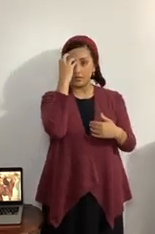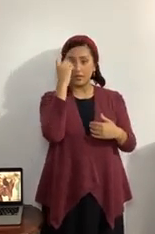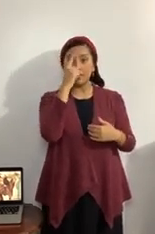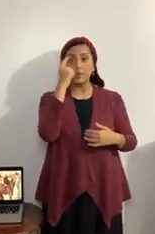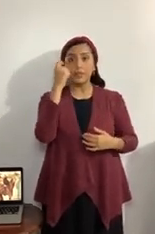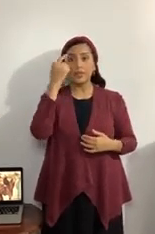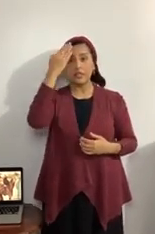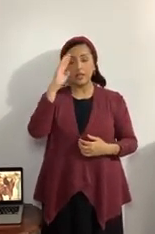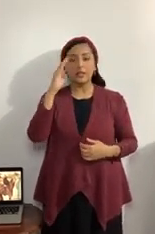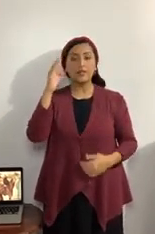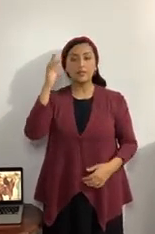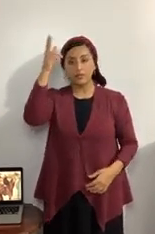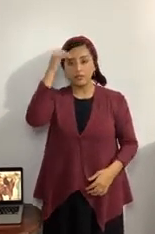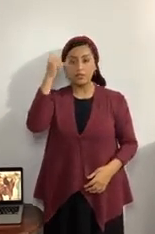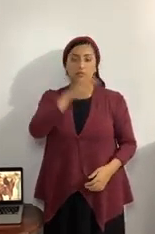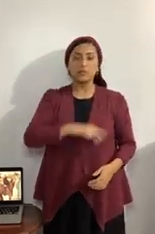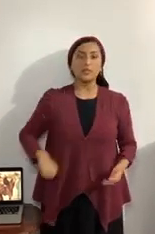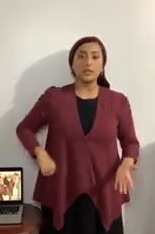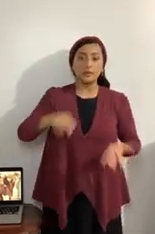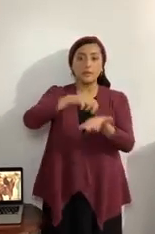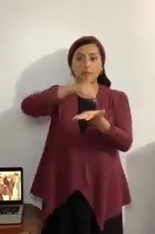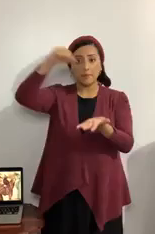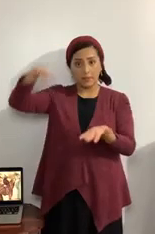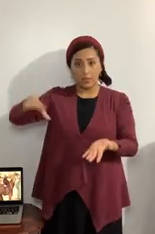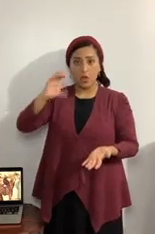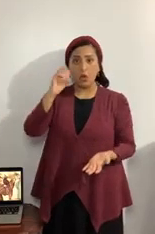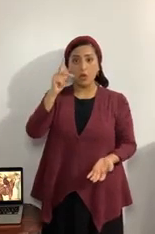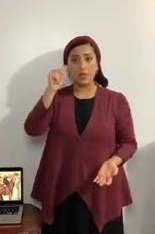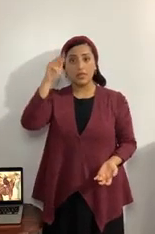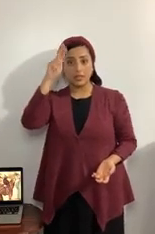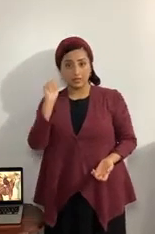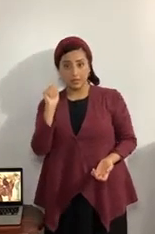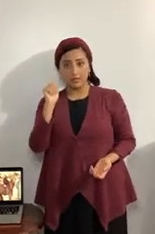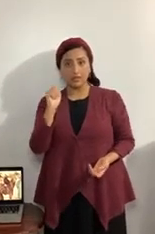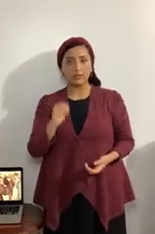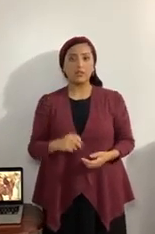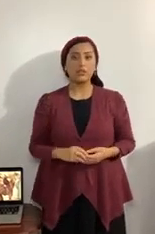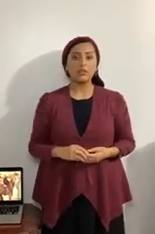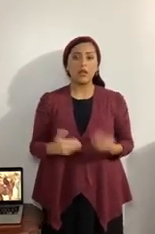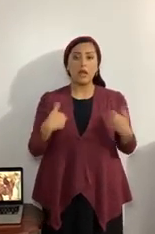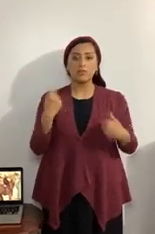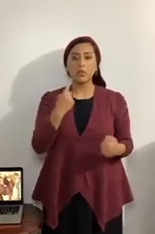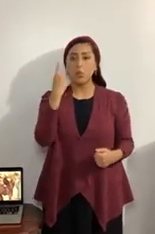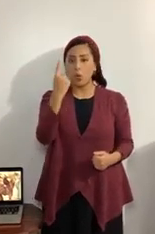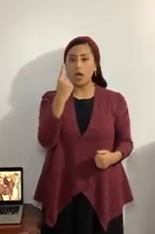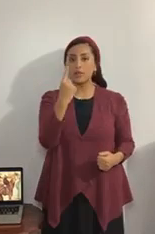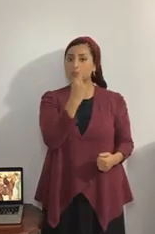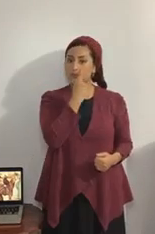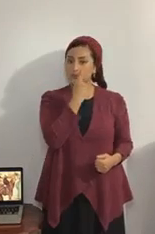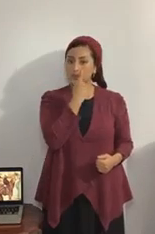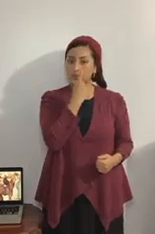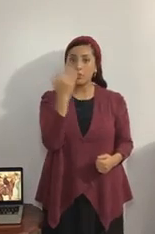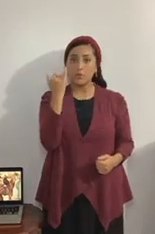es un demonio, el Señor le reprende, el hombre grande Yahshua Mashiach, Odín, tenía solamente un ojo. Entonces por eso la gorra con la